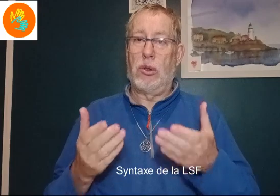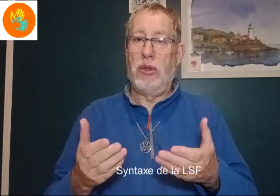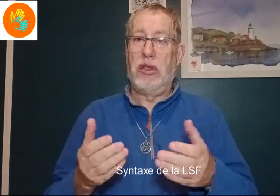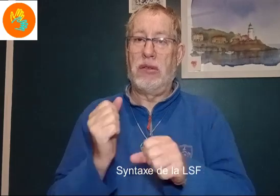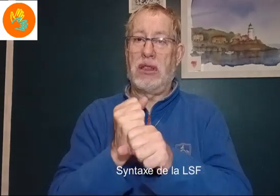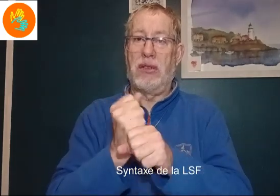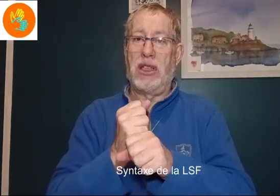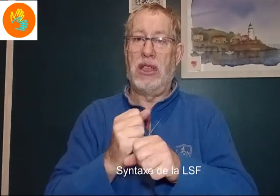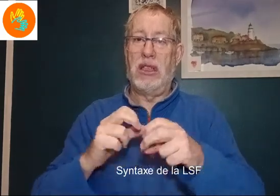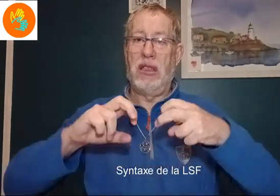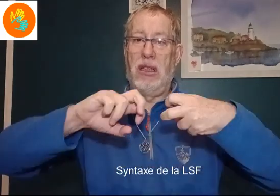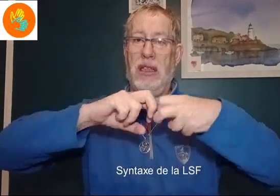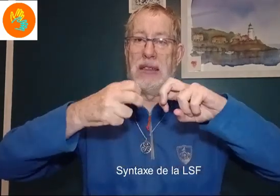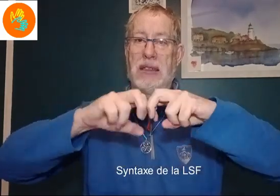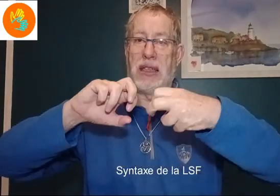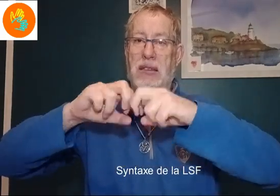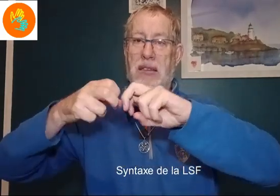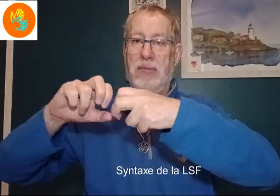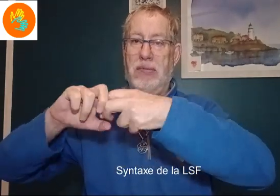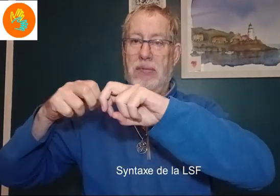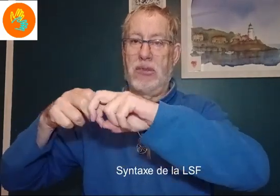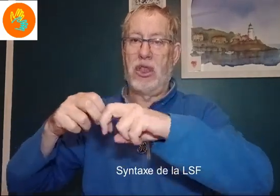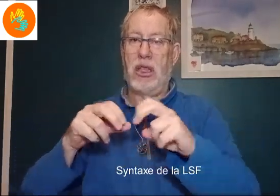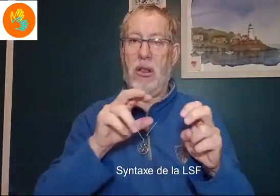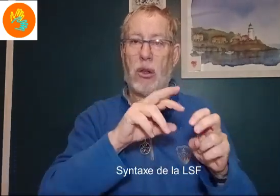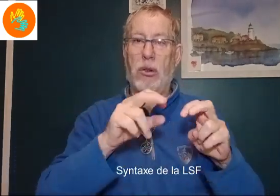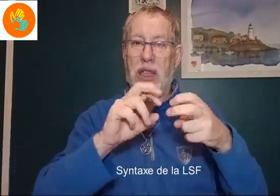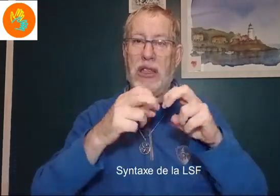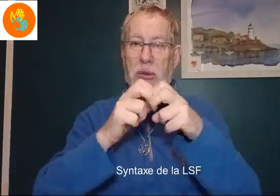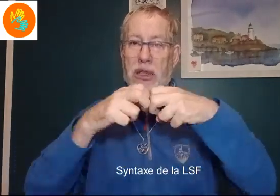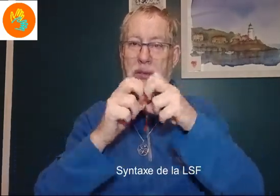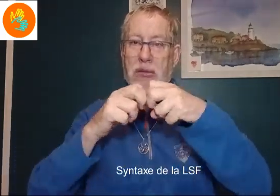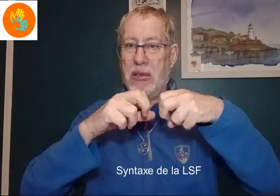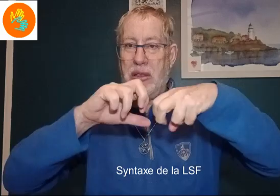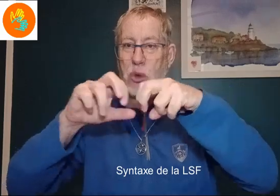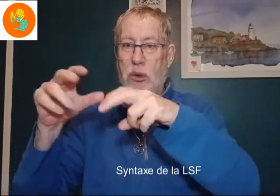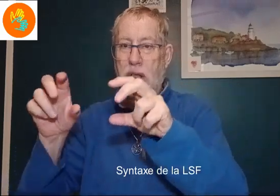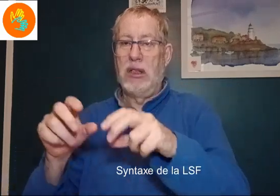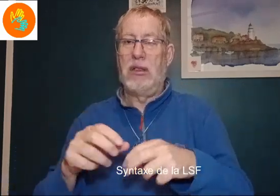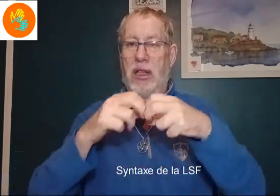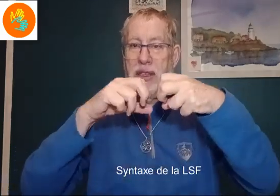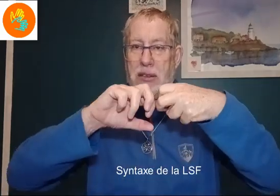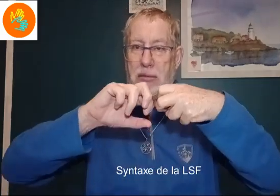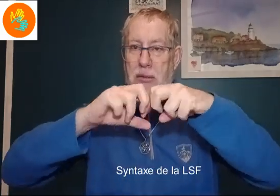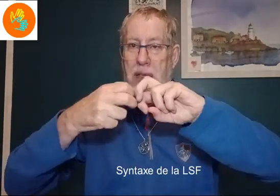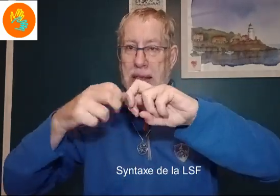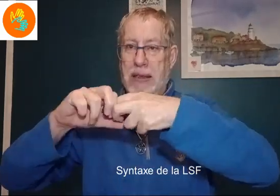Aujourd'hui, on va travailler la syntaxe, c'est-à-dire l'ordre et l'articulation des mots dans la phrase. La